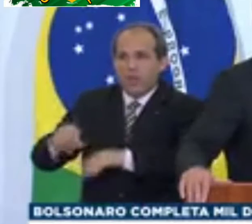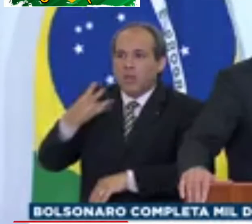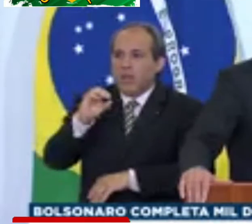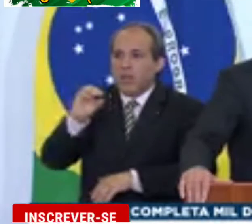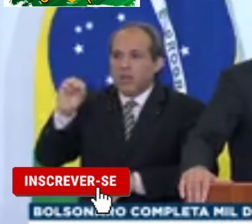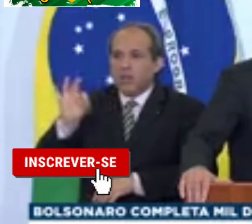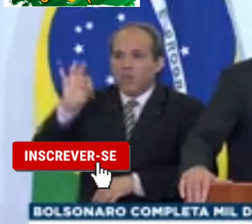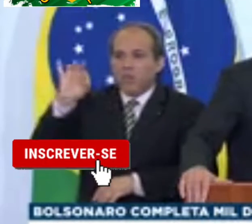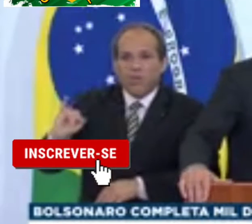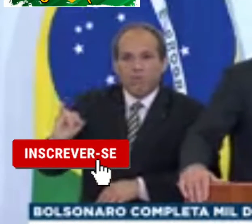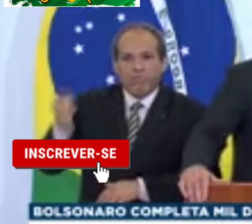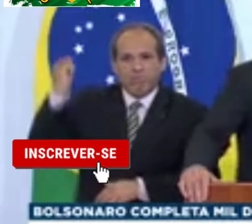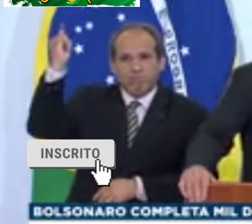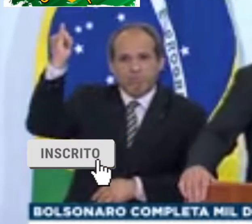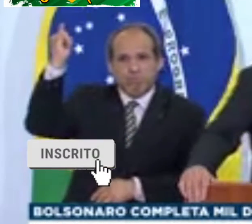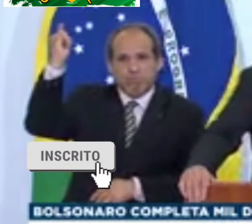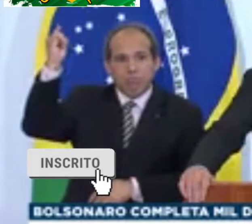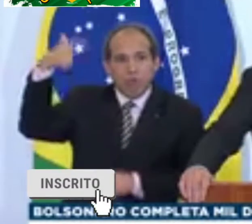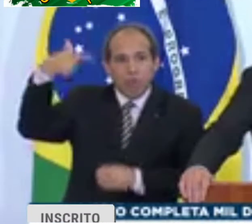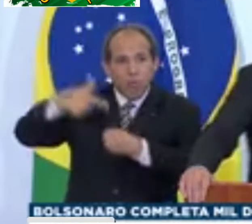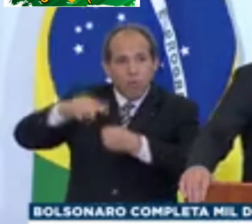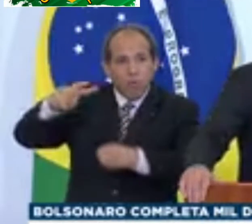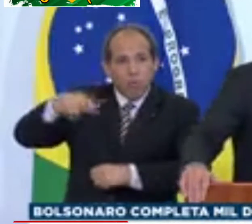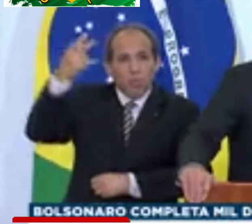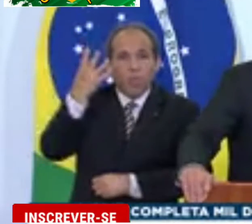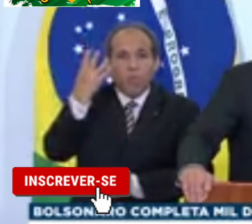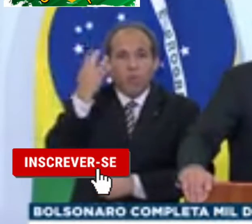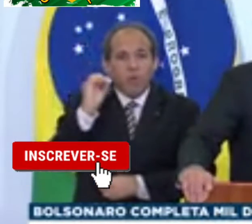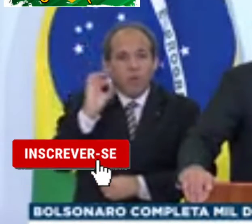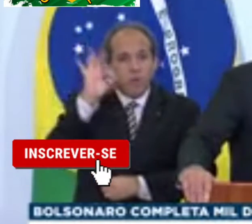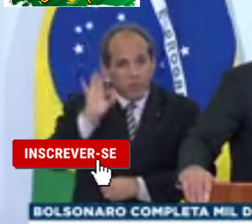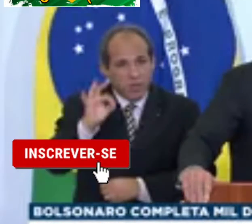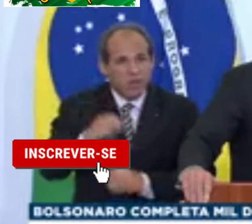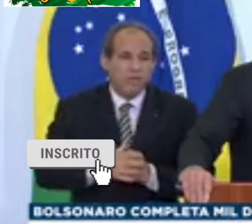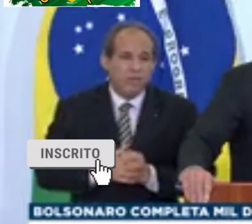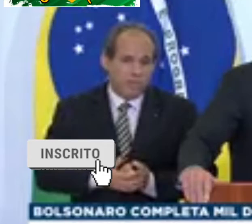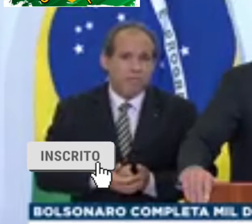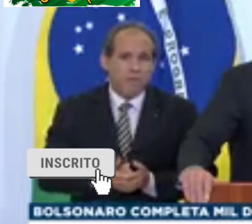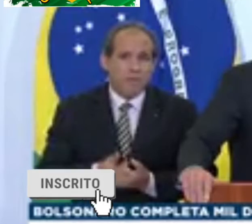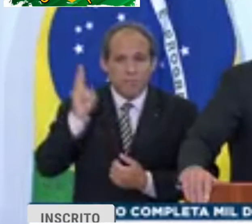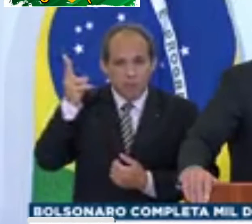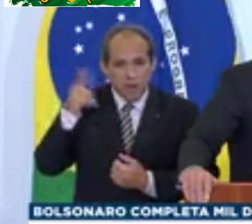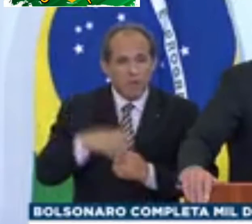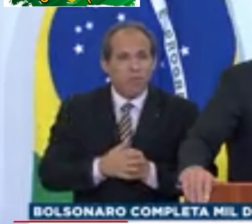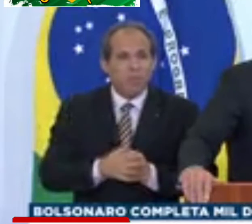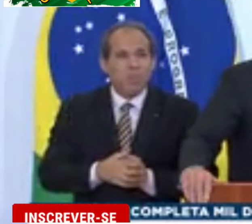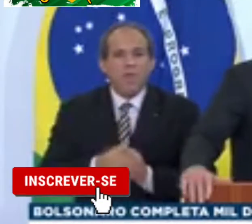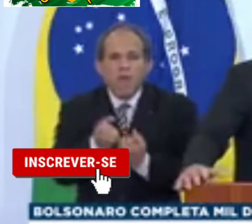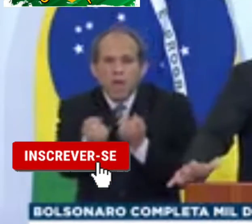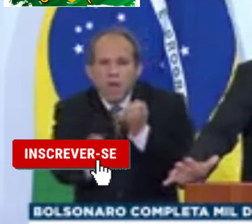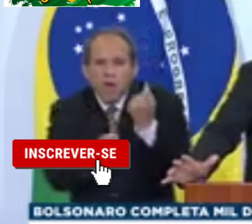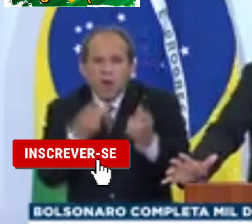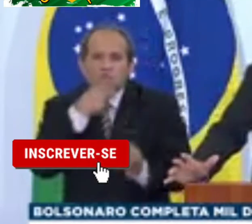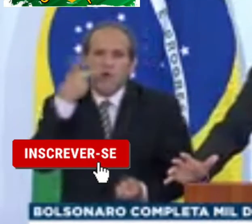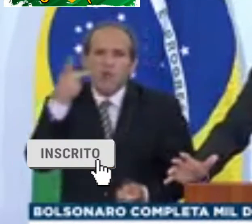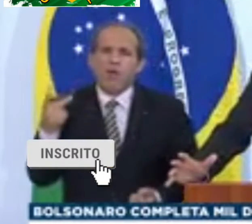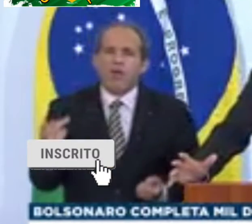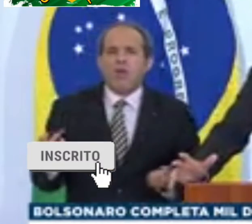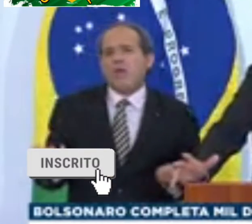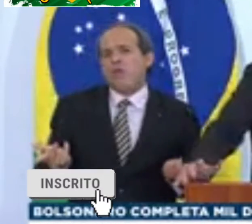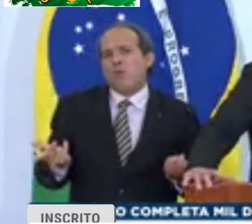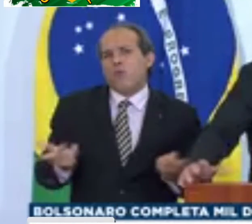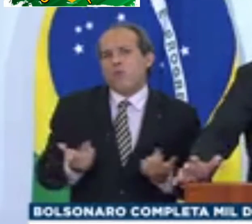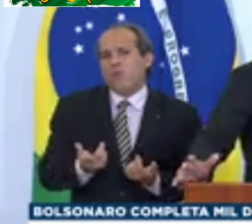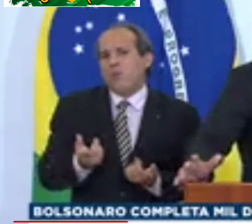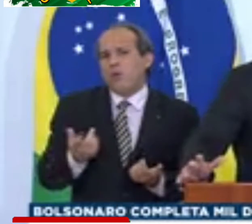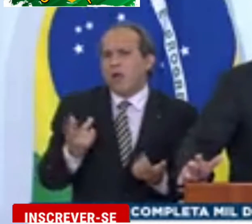Estados Unidos, esse eu tive lá, 40%. E alguns podem falar, o que nós temos a